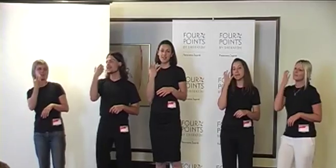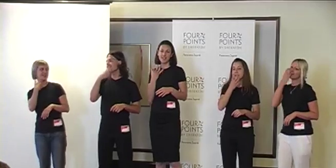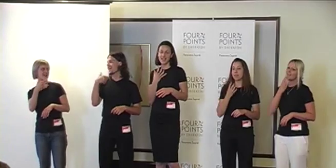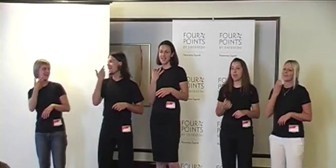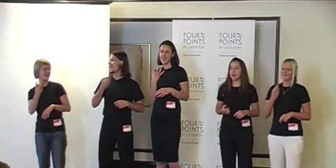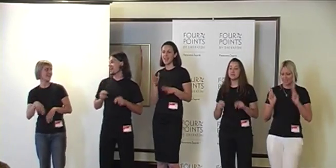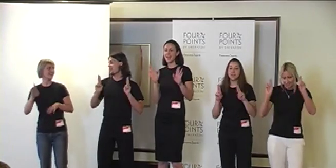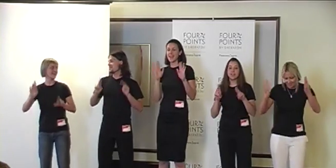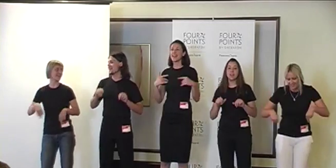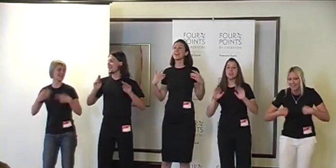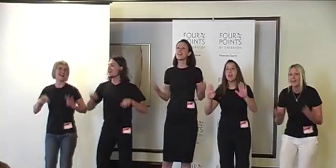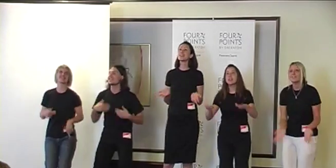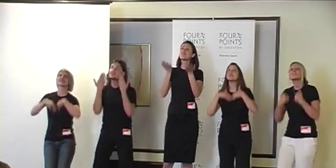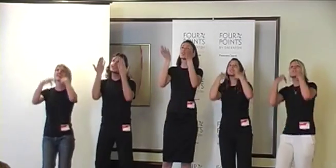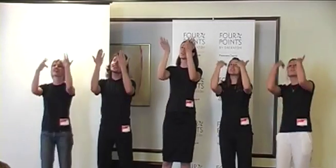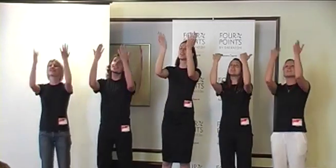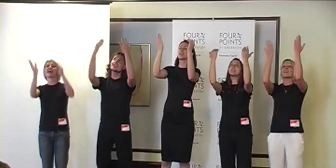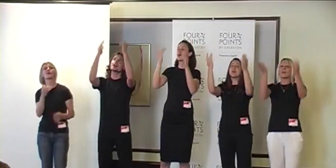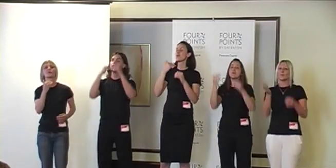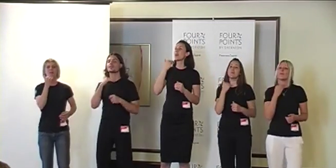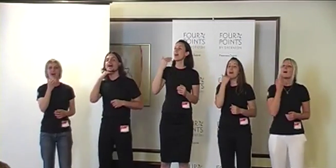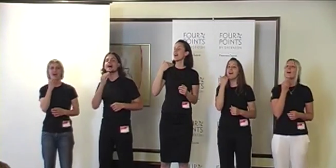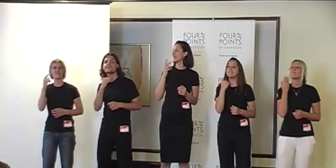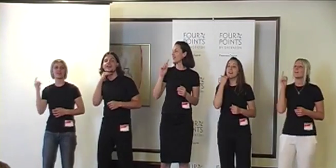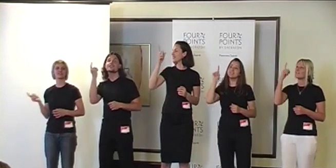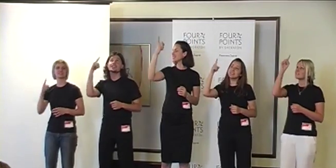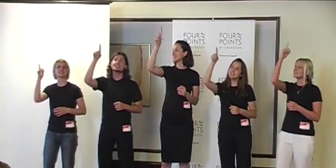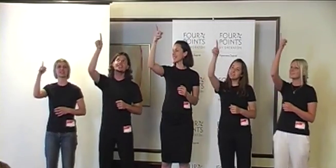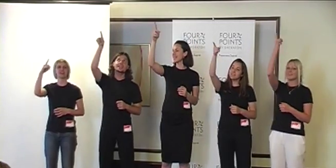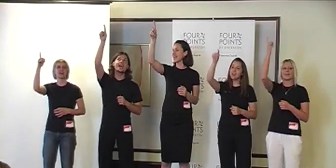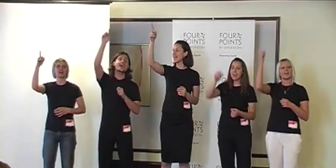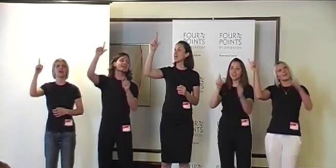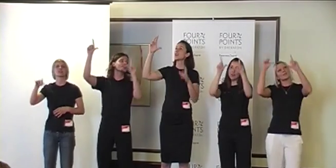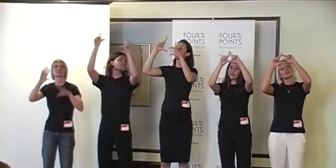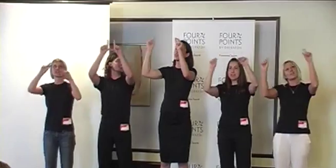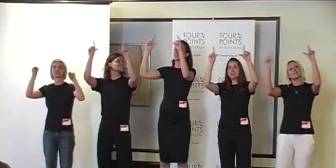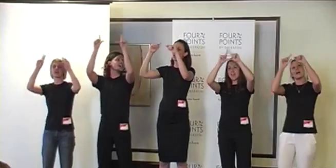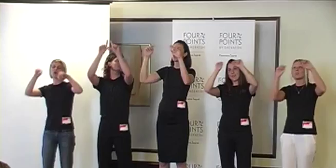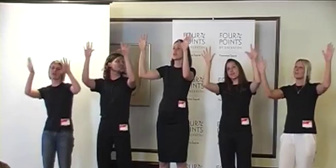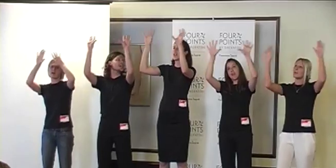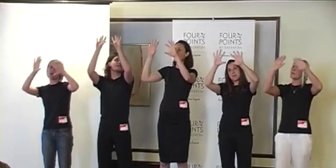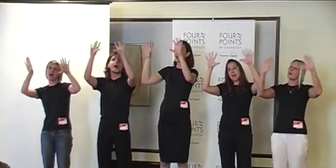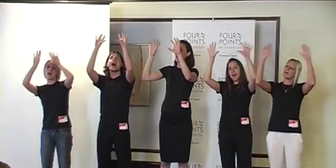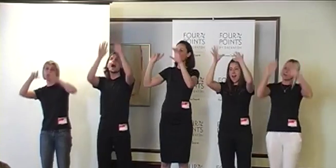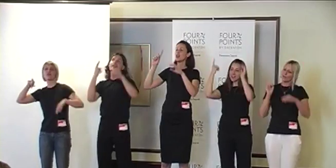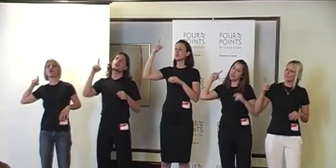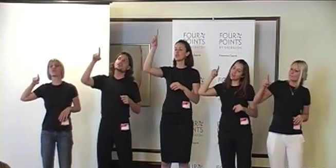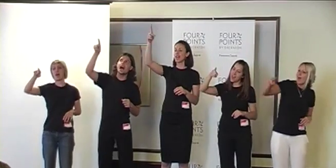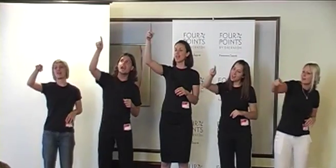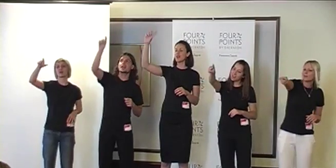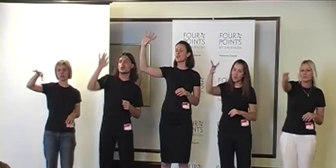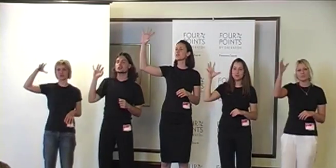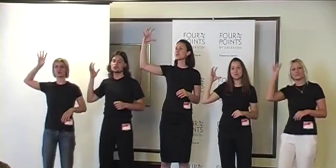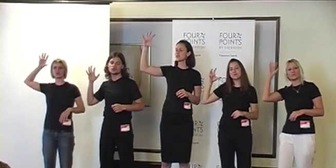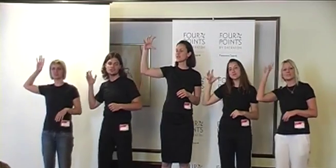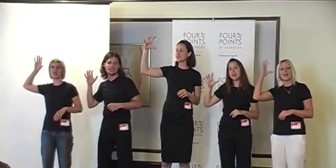popline. Neka raspine u plave visine, do zvijezdanog neba, do dalekog sunca.